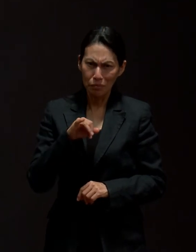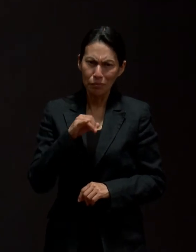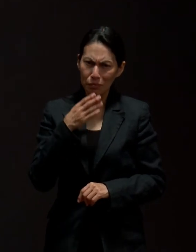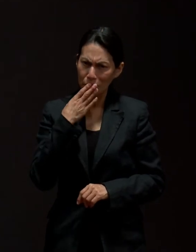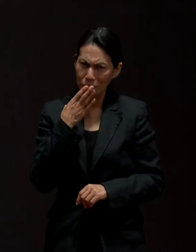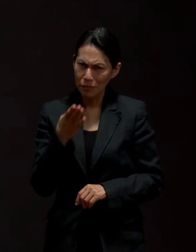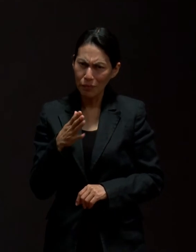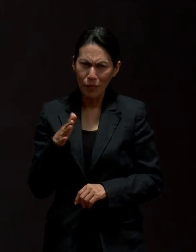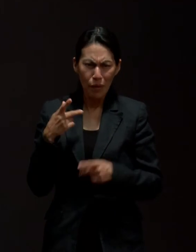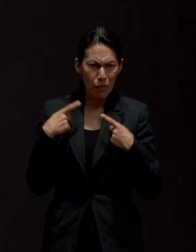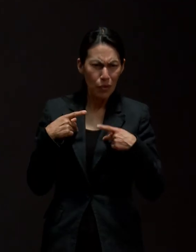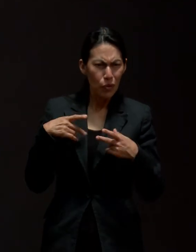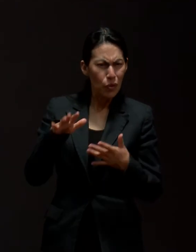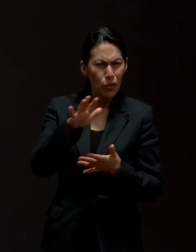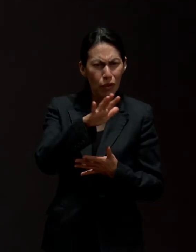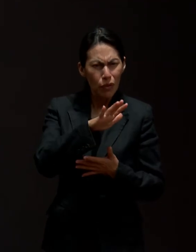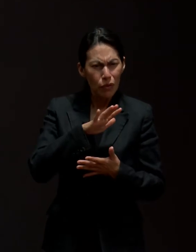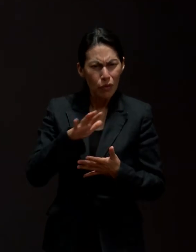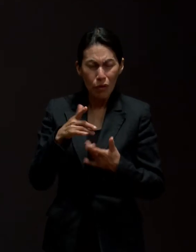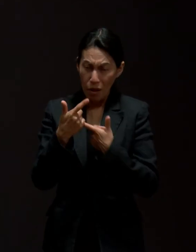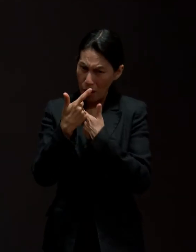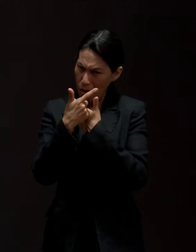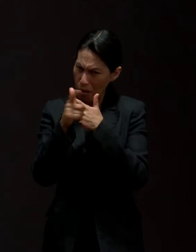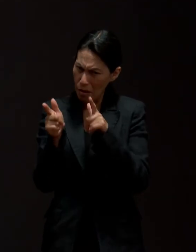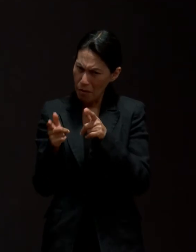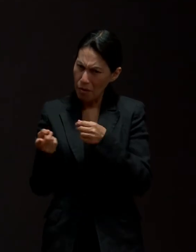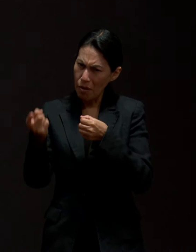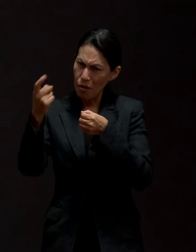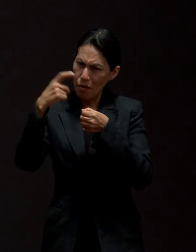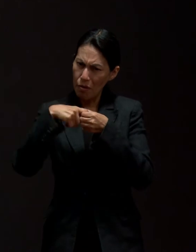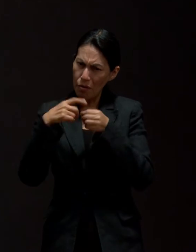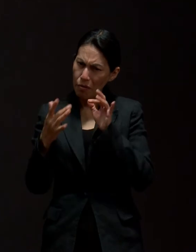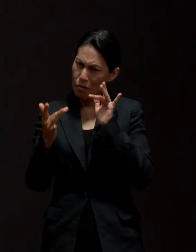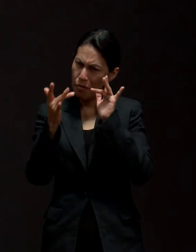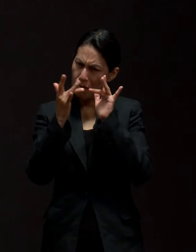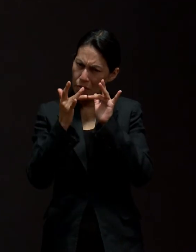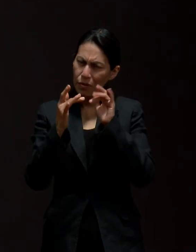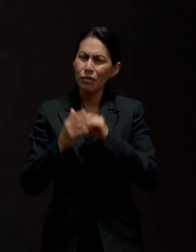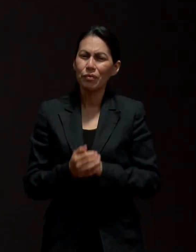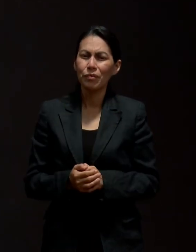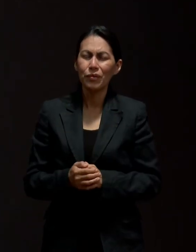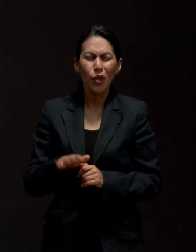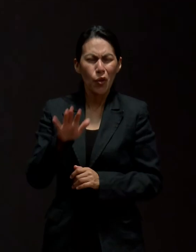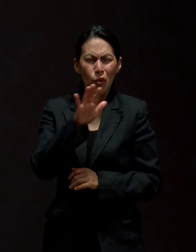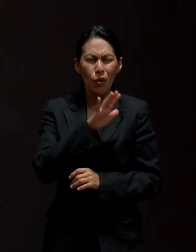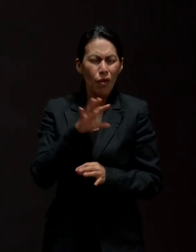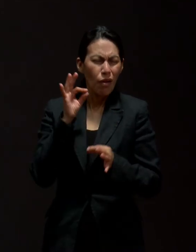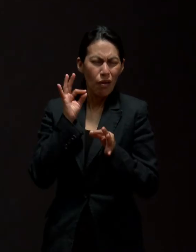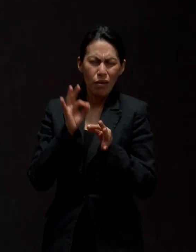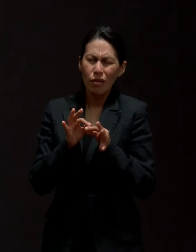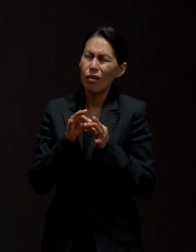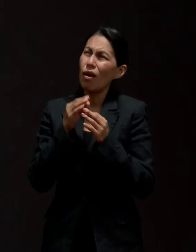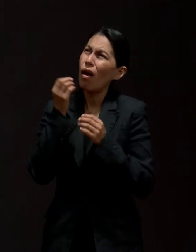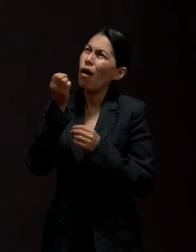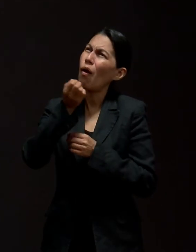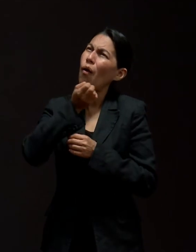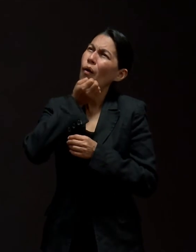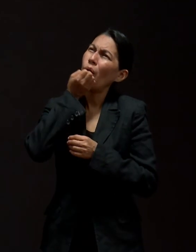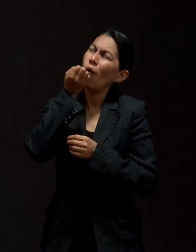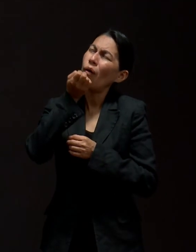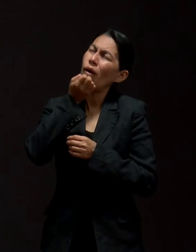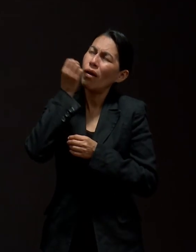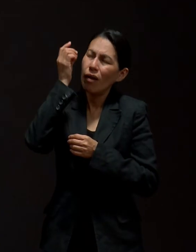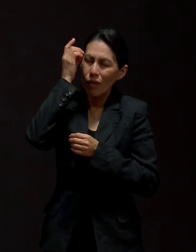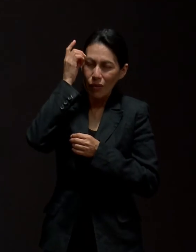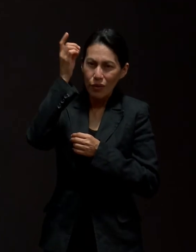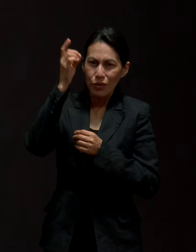proyectar el Zoom a la cual se pueden reunir todos los que gusten. Así es. Es el lugar con el corazón dispuesto a